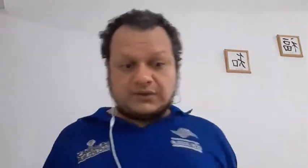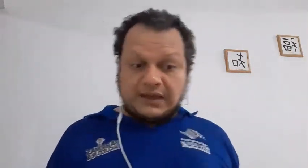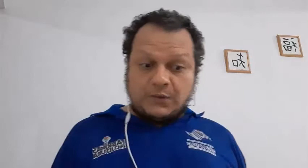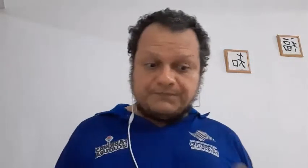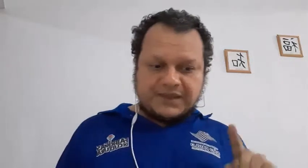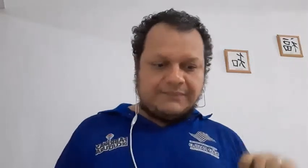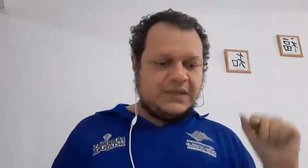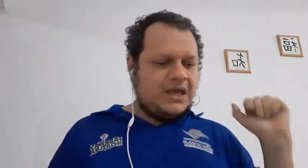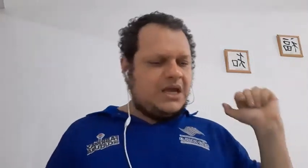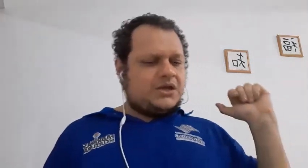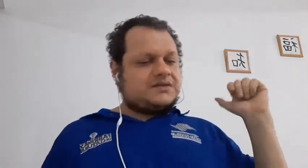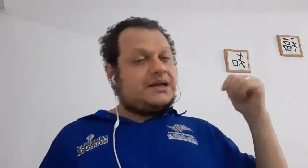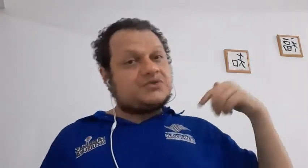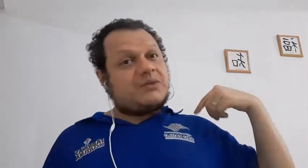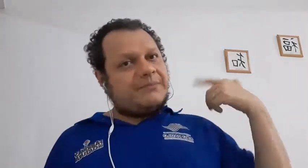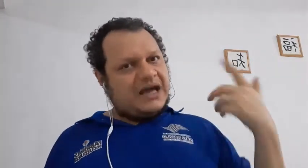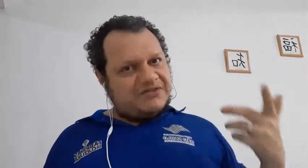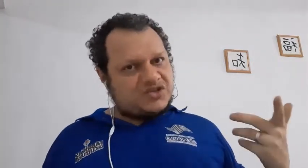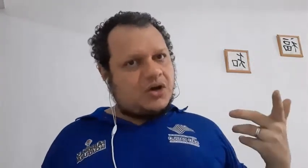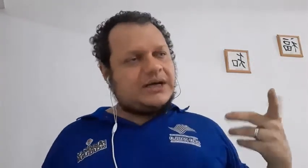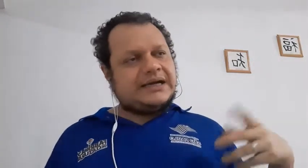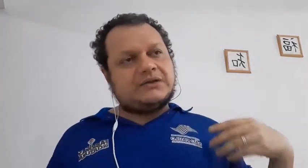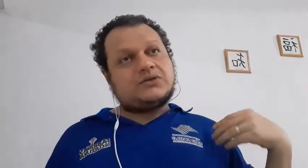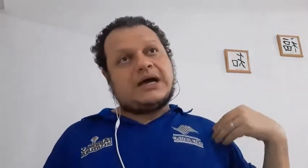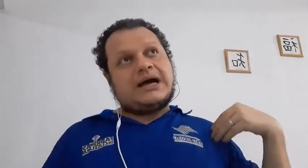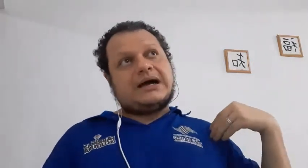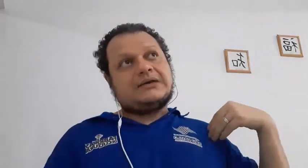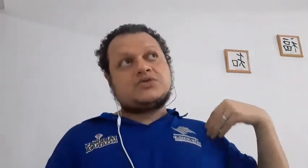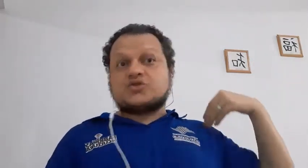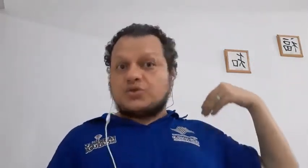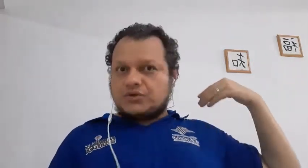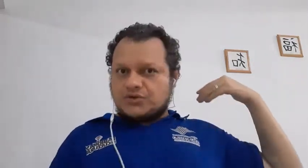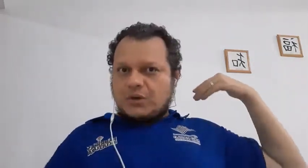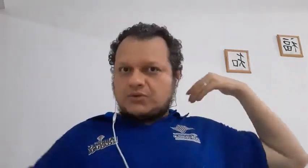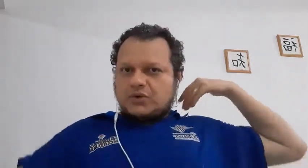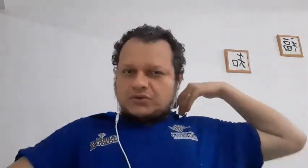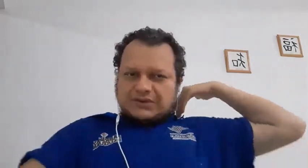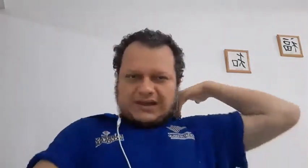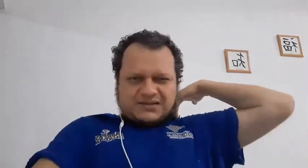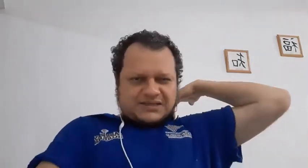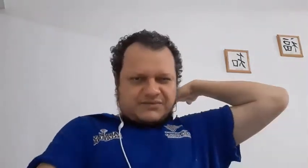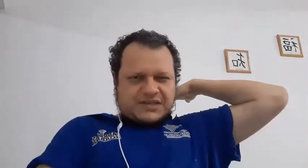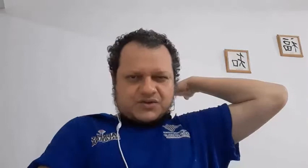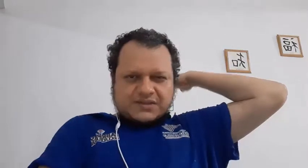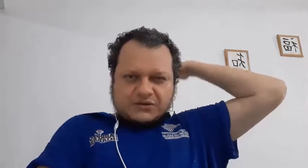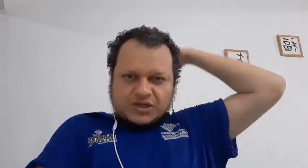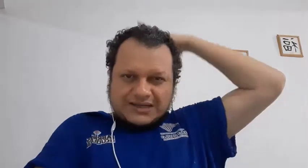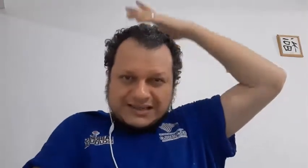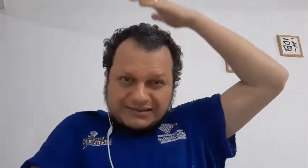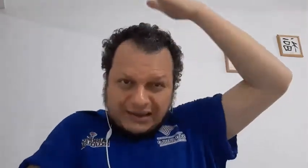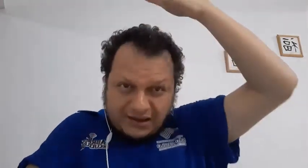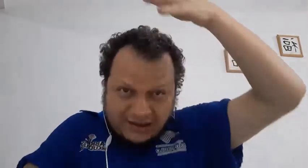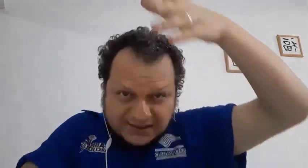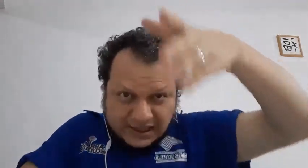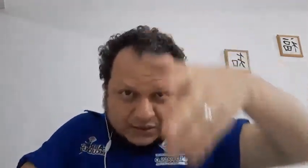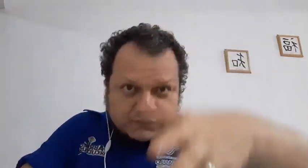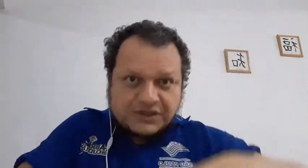total, tá? Nós falamos uma breve história dos surdos como um todo, desde as civilizações antigas até século